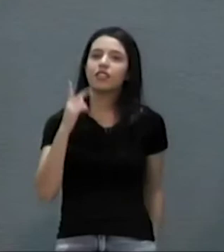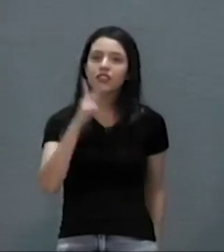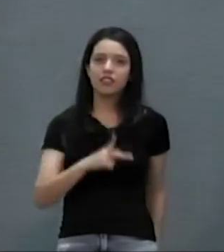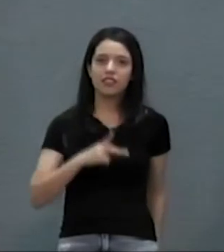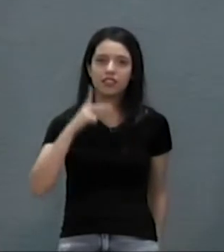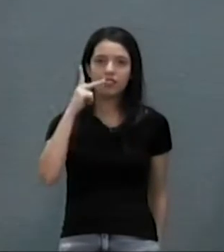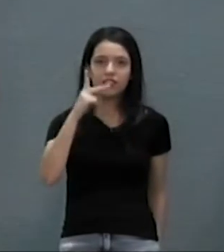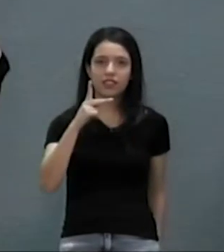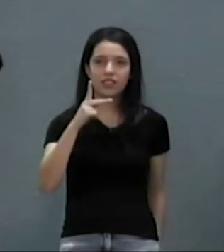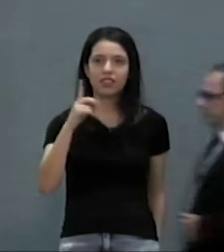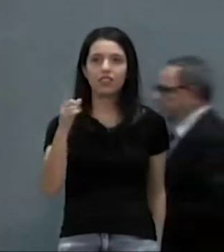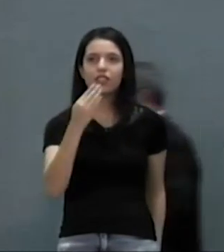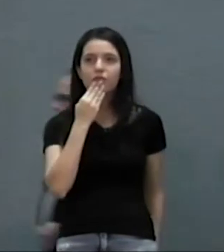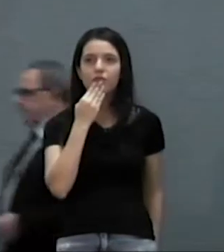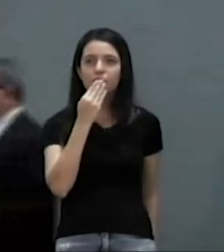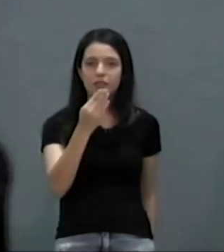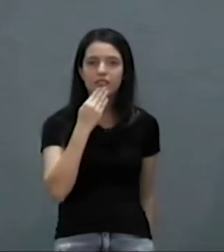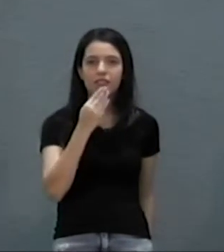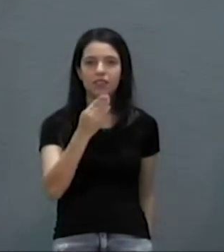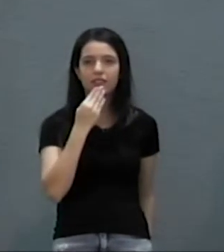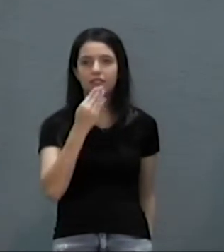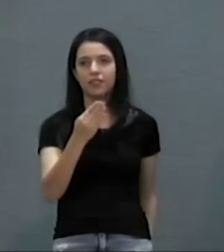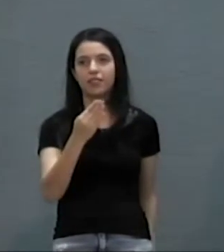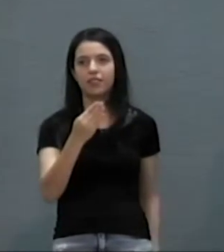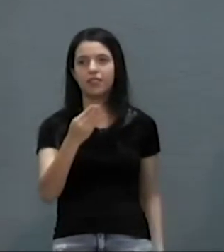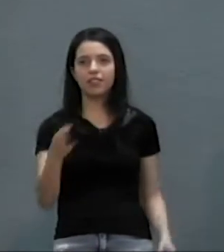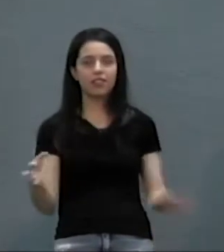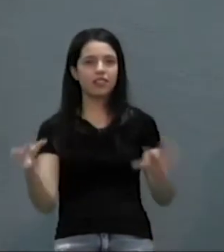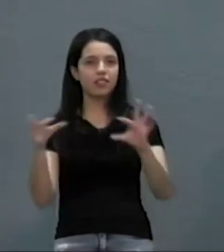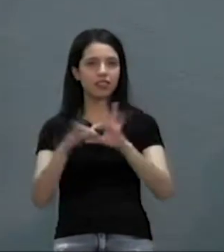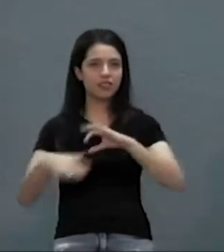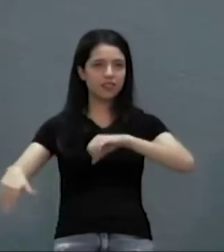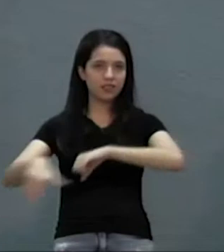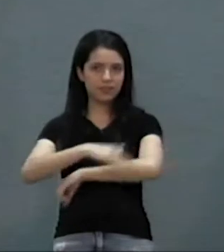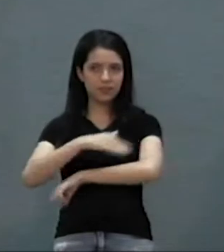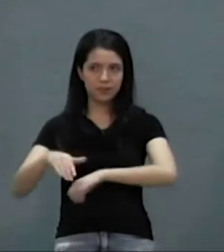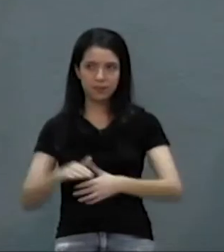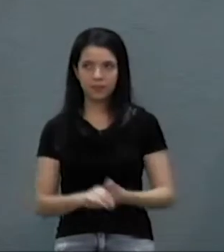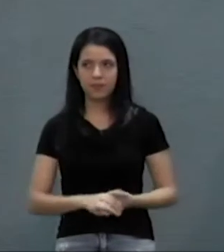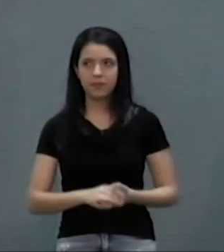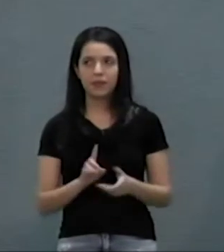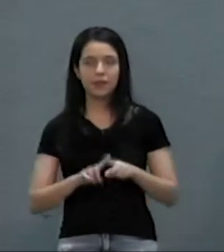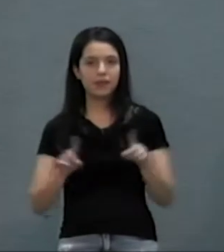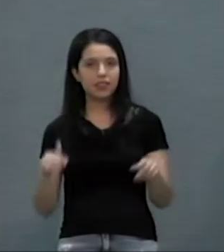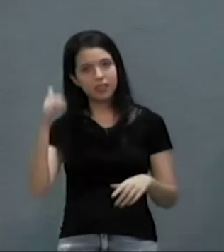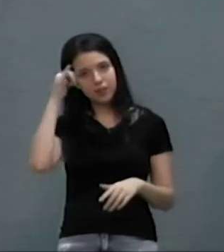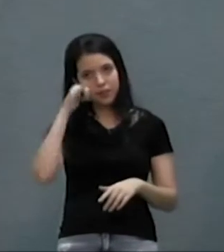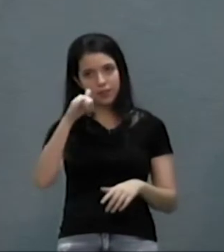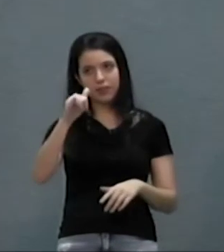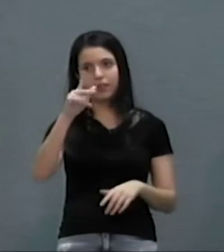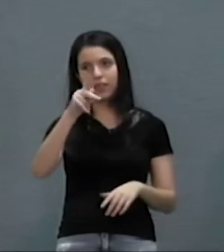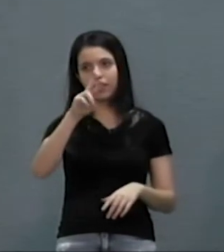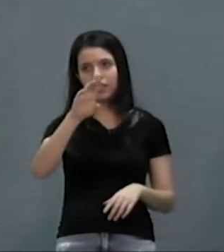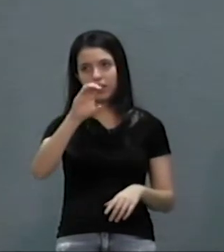de Cacoal, Almirante Barroso para cima lá, infelizmente estava travado o processo, ia ficar em média 2.800.000